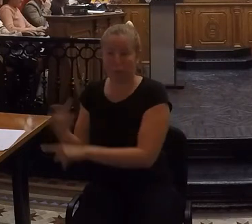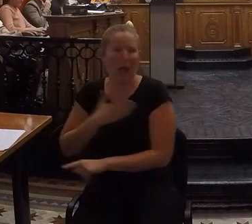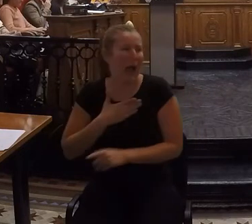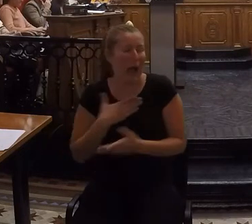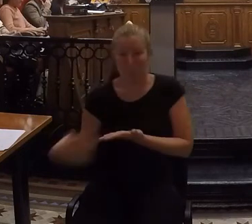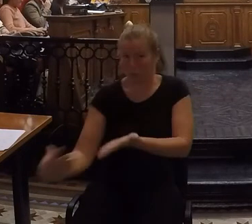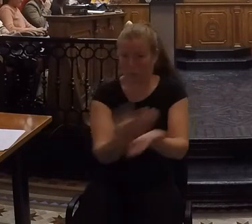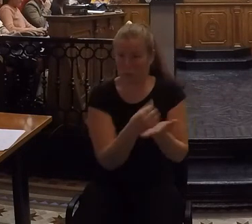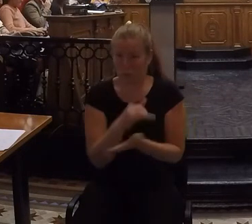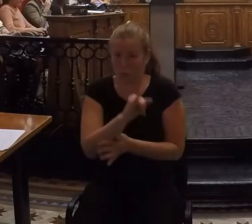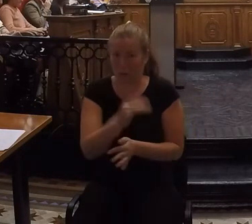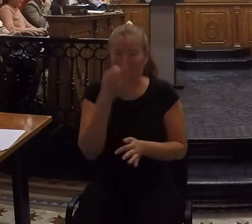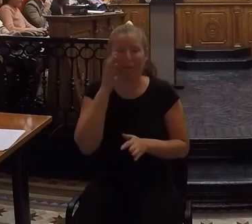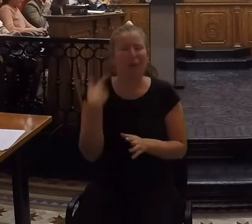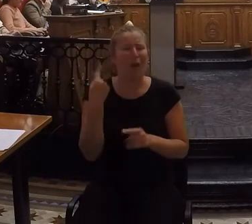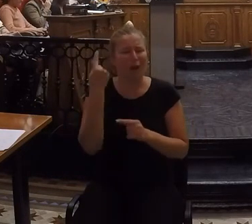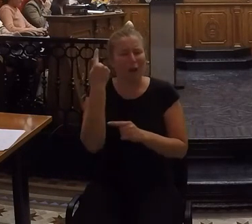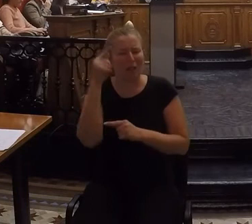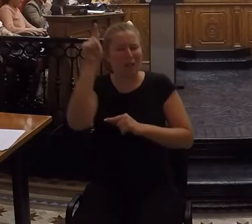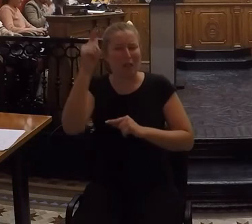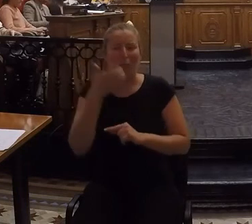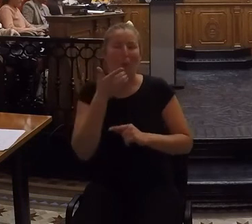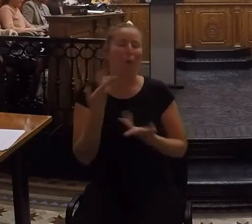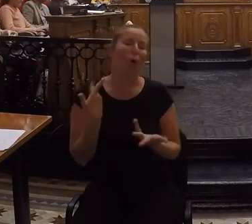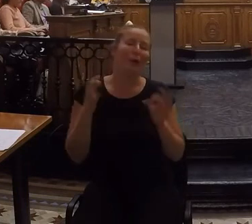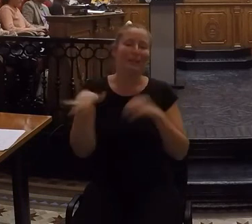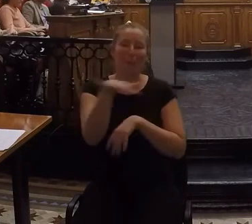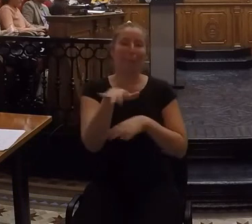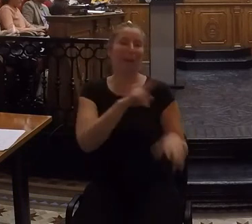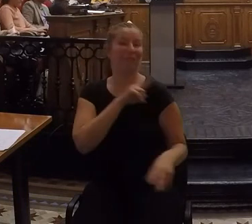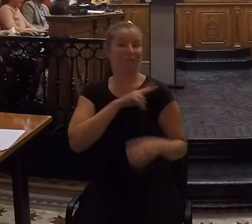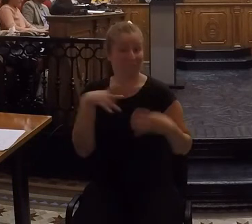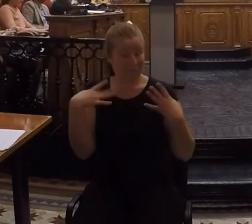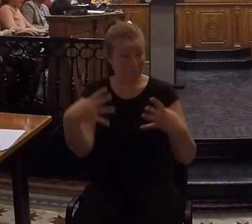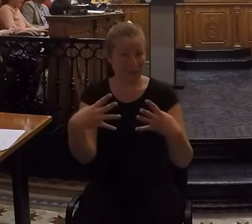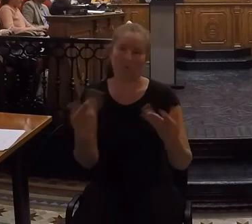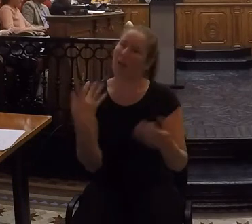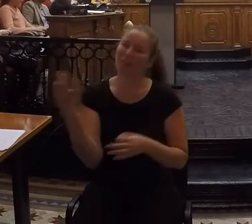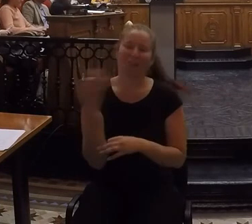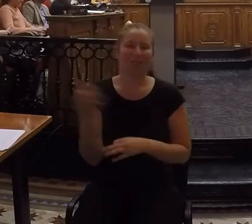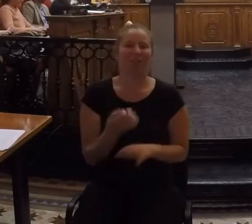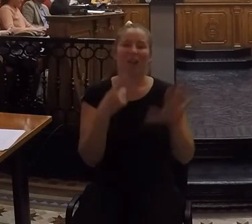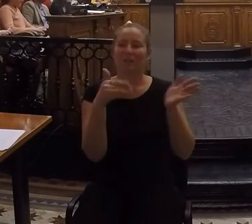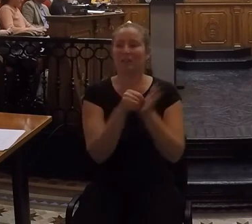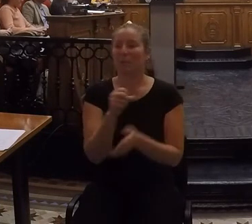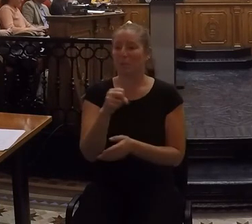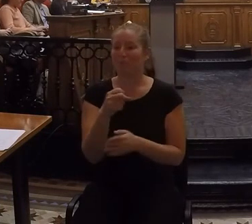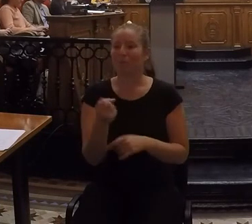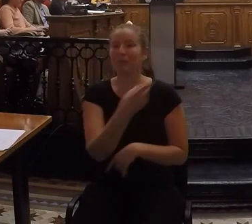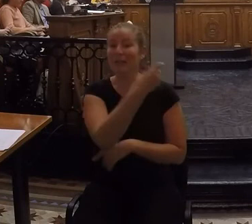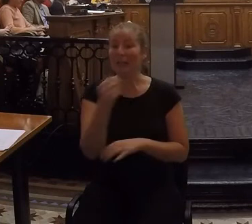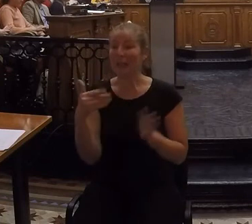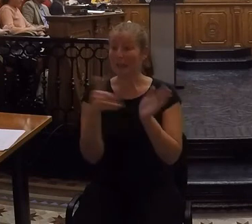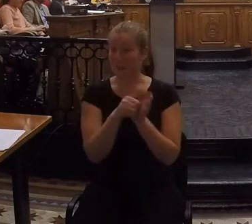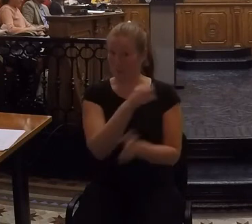atención, aumentar la partida de Spiceberg en 100.000 euros, cuando se había aprobado por todos los partidos en un consejo de Spiceberg anteriormente, y